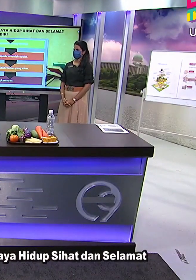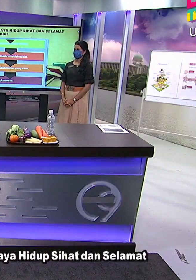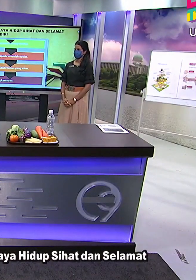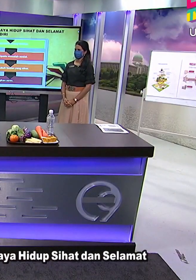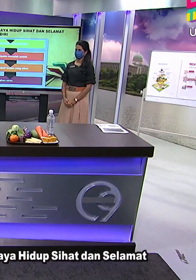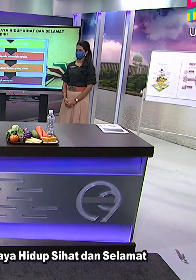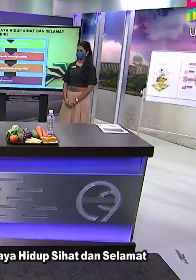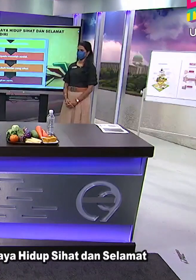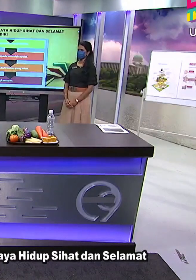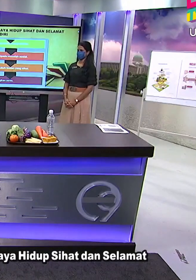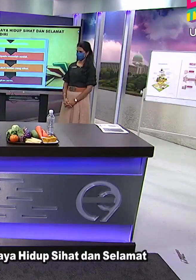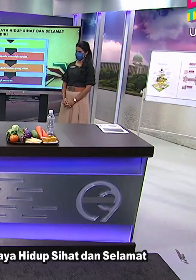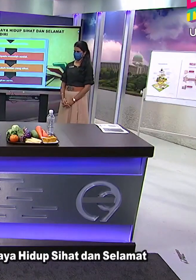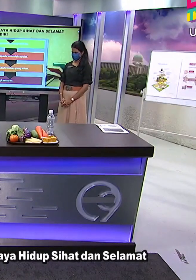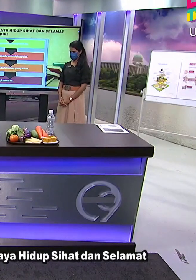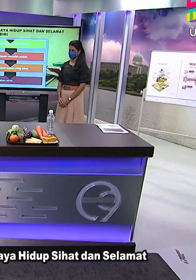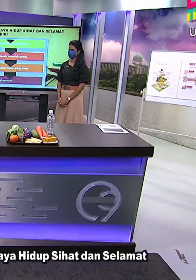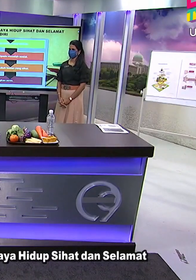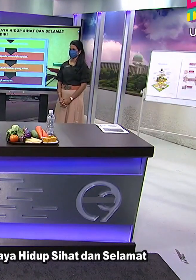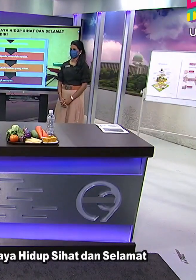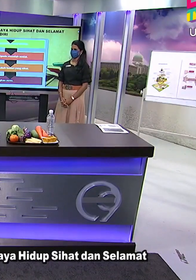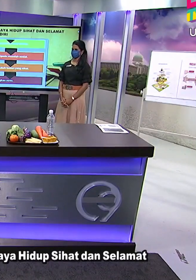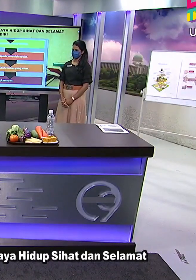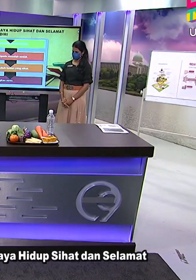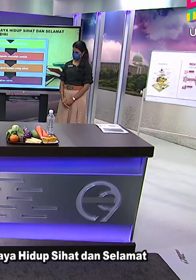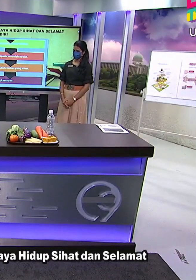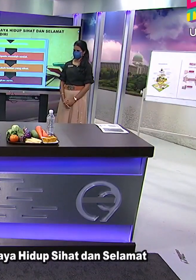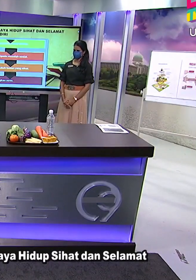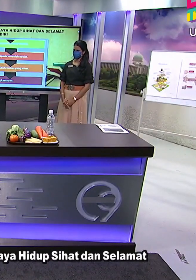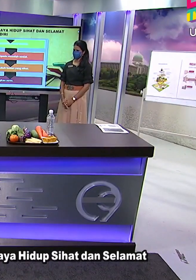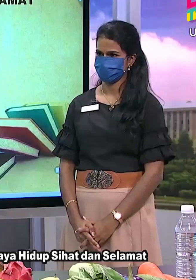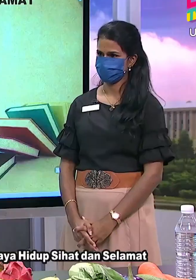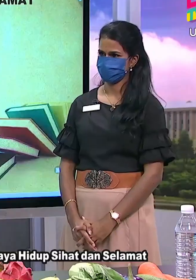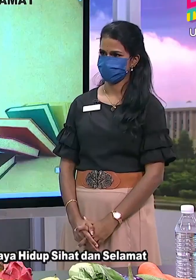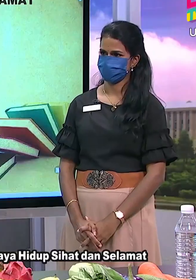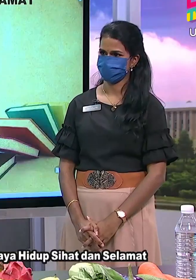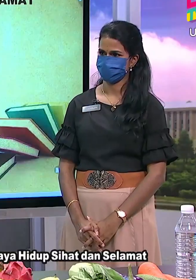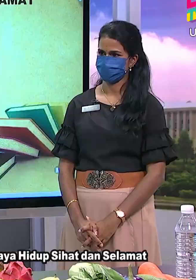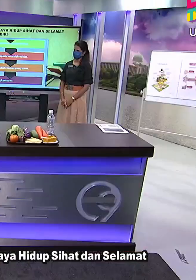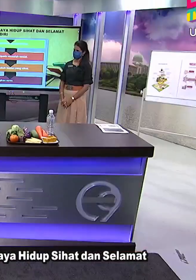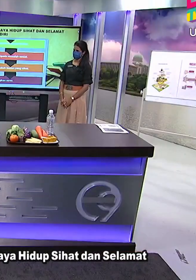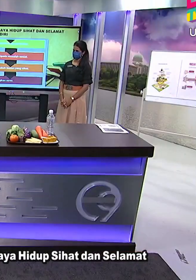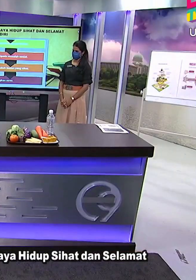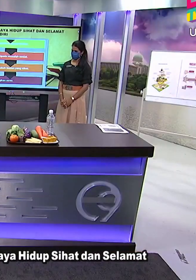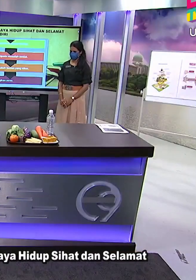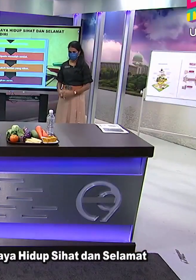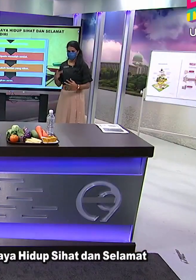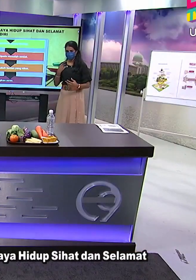ada pilihan untuk amalan, memilih amalannya seimbang ataupun tidak seimbang. Ya, cikgu. Betul. Sekarang ni kita nak kongsi tentang kesan pula. Okey.